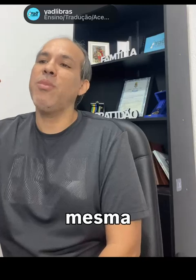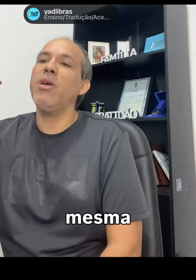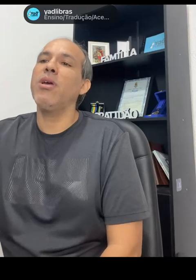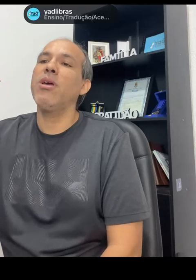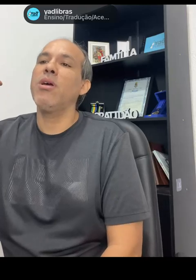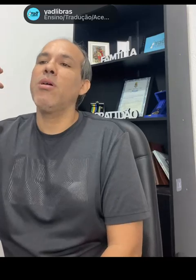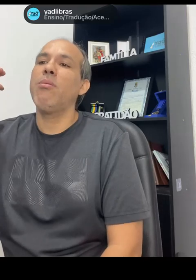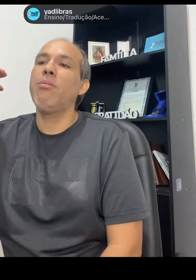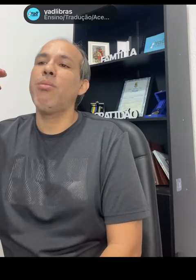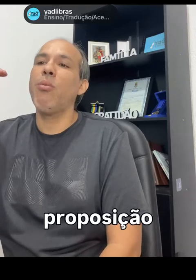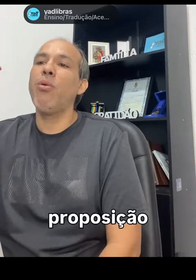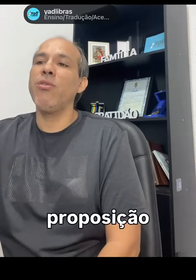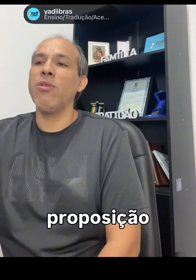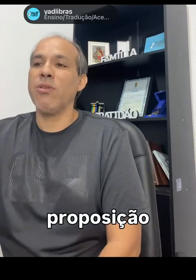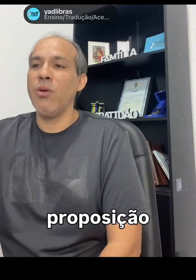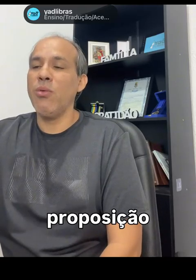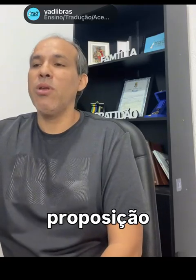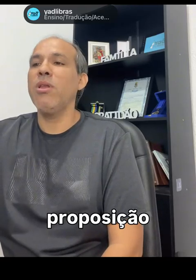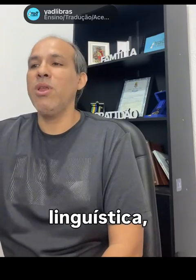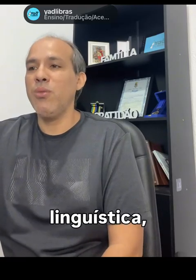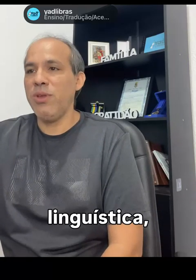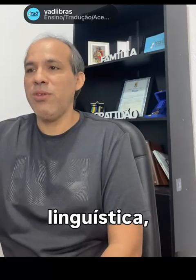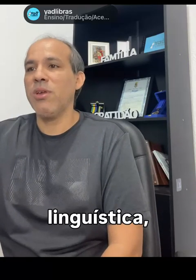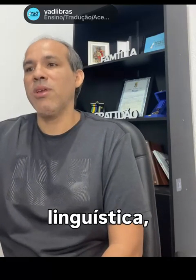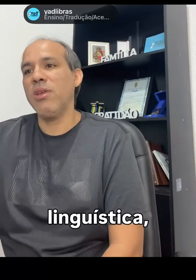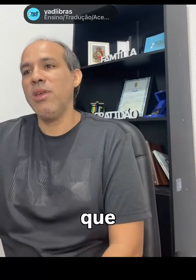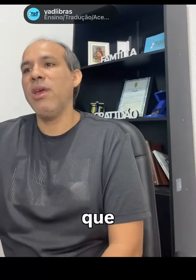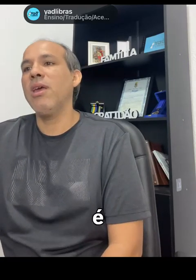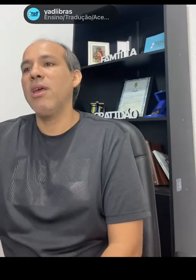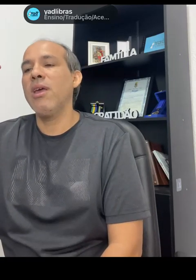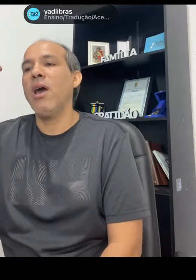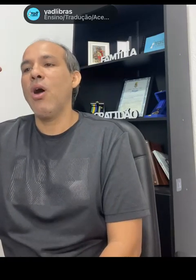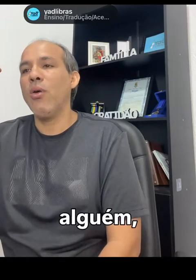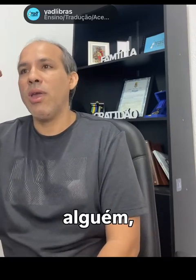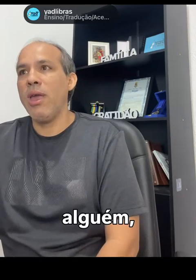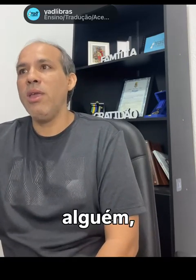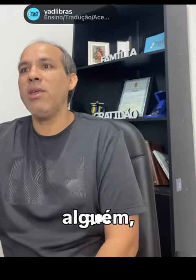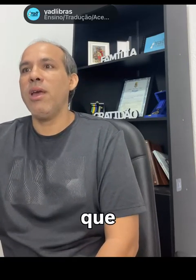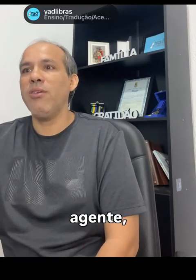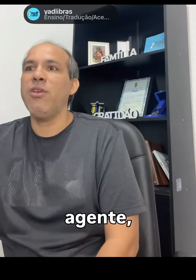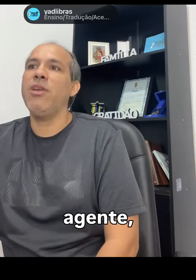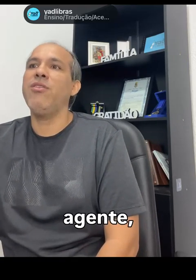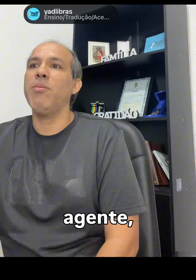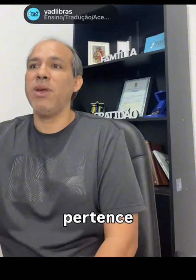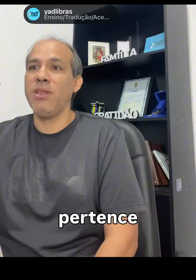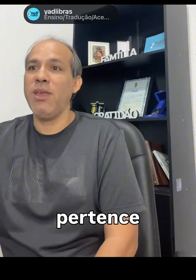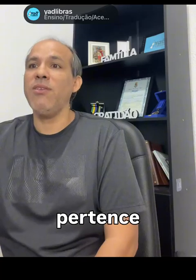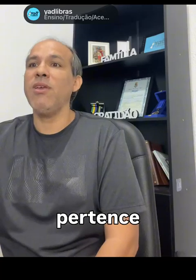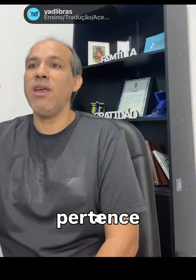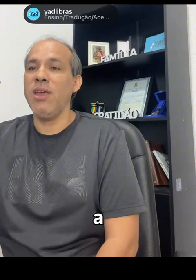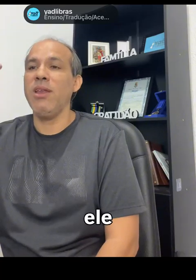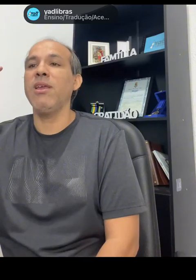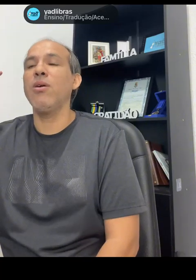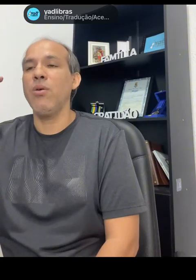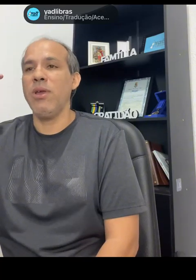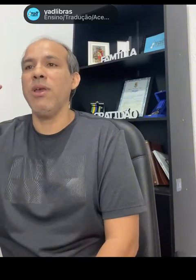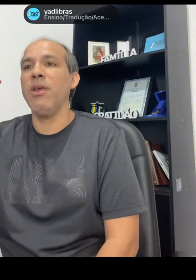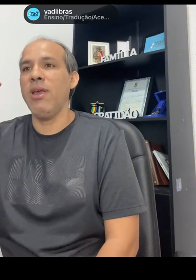mesma proposição linguística, que é alguém que é agente, pertence a ele.